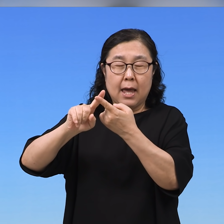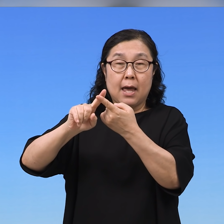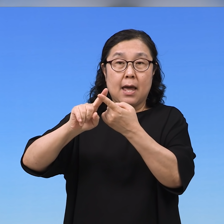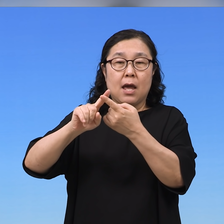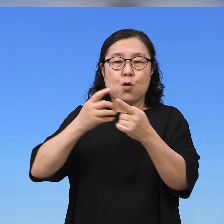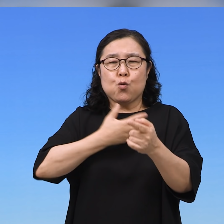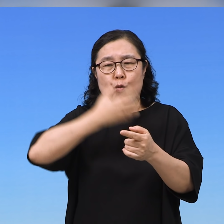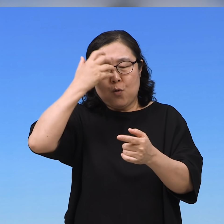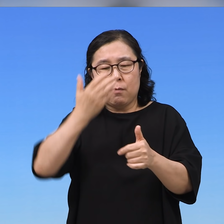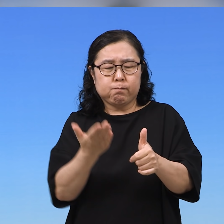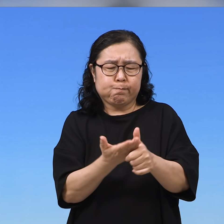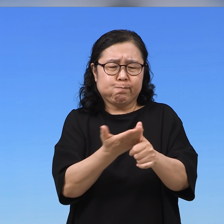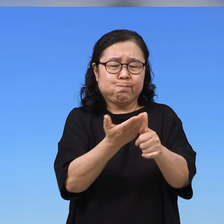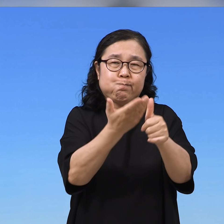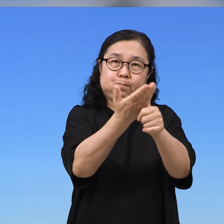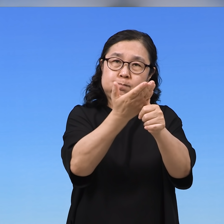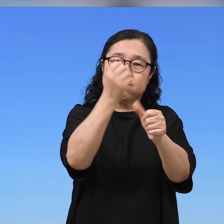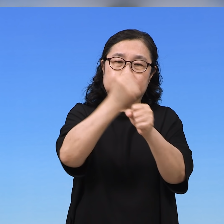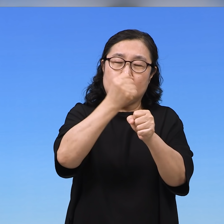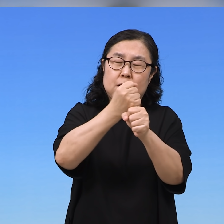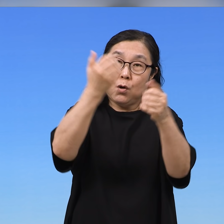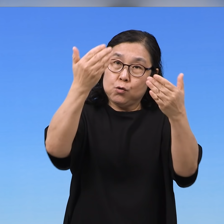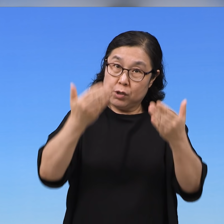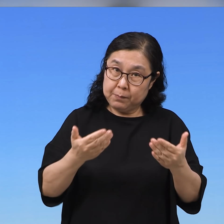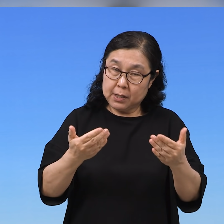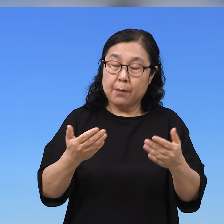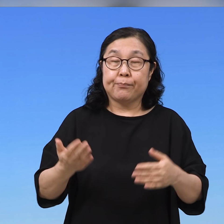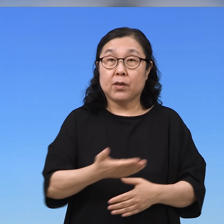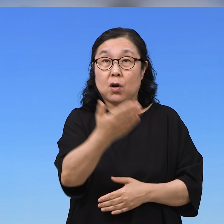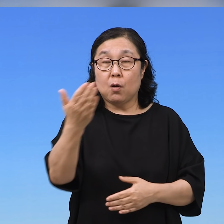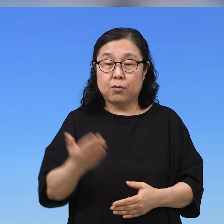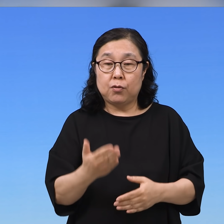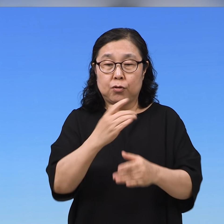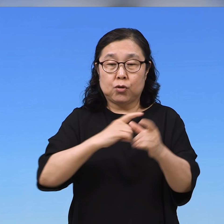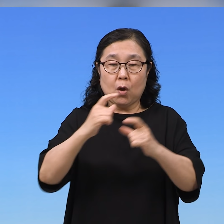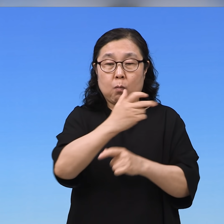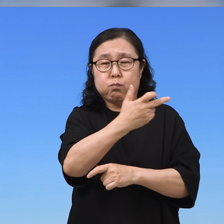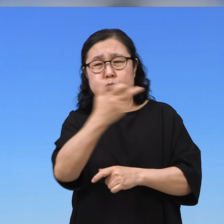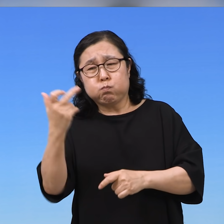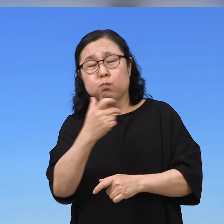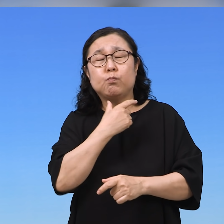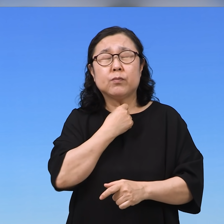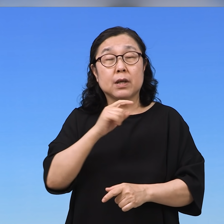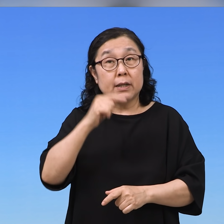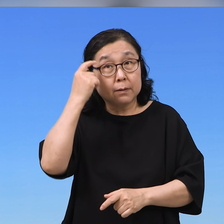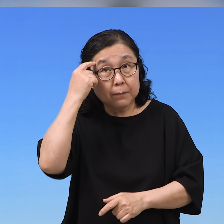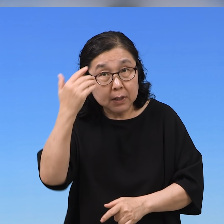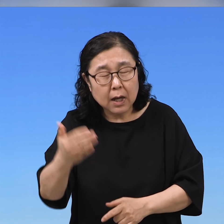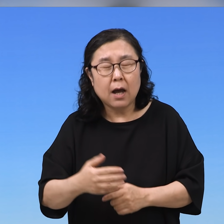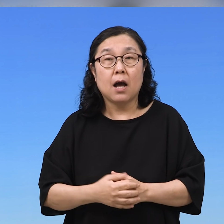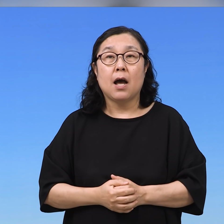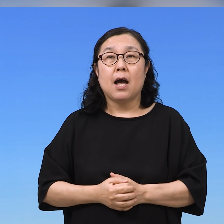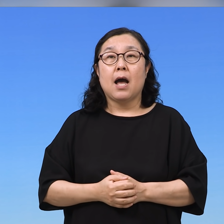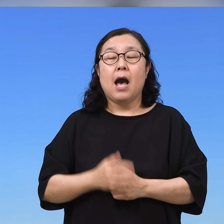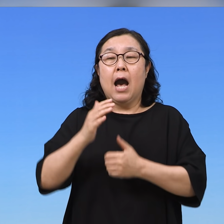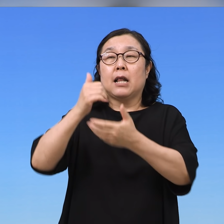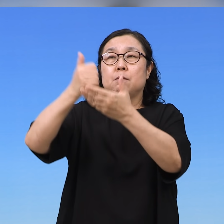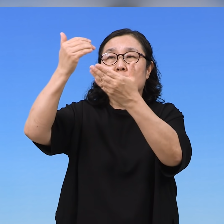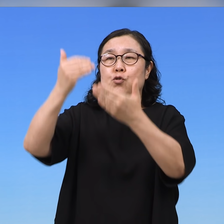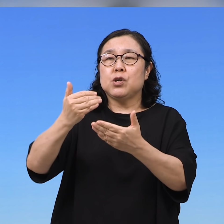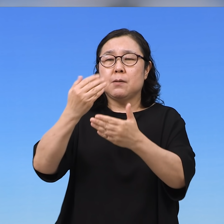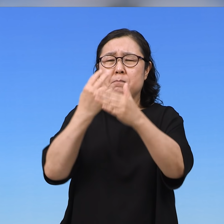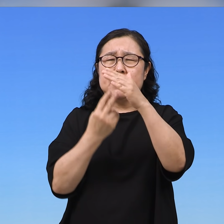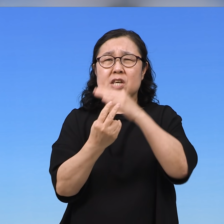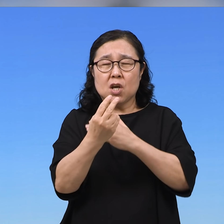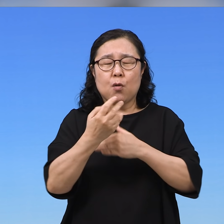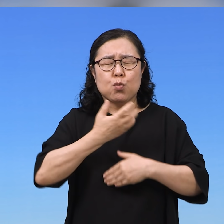굉장히 중요한 이야기입니다. 여러분도 성장하고 싶지 않으세요? 하나님 주시는 꿈을 사모하세요. 그 내면에